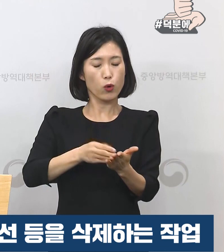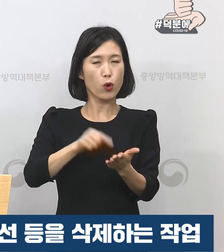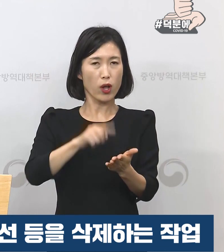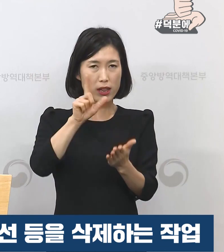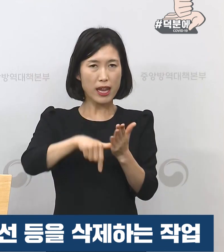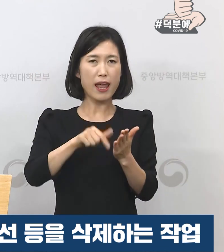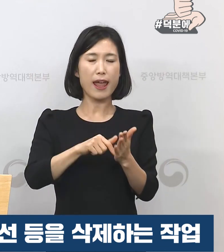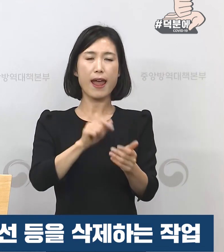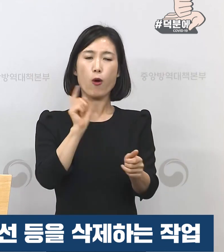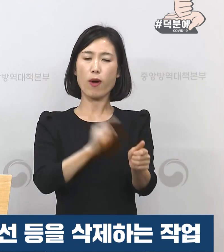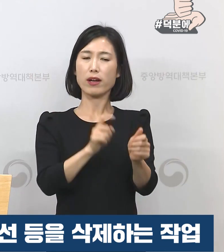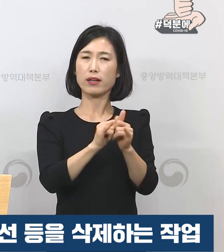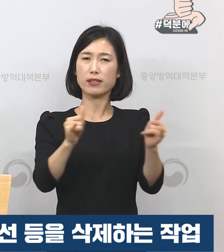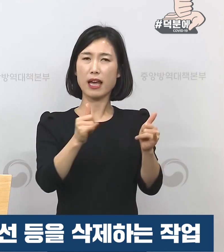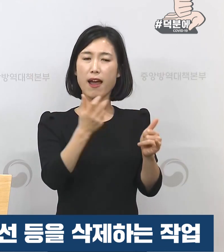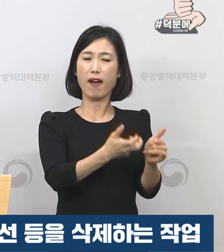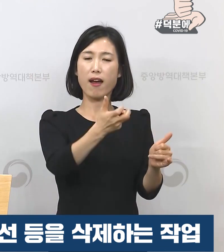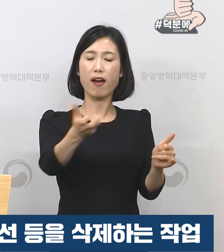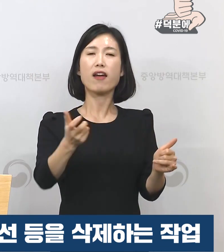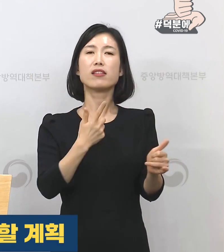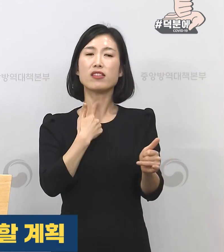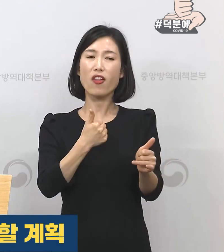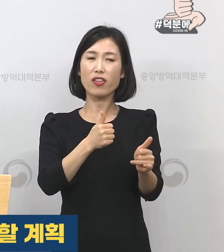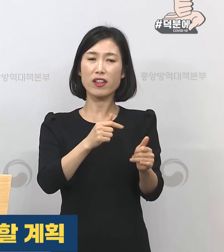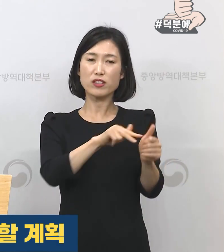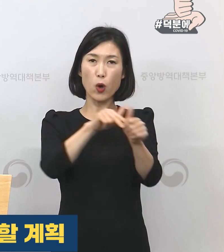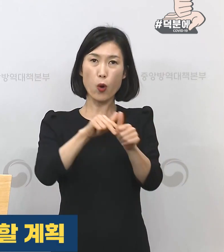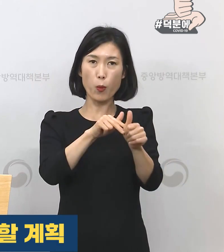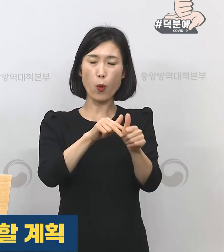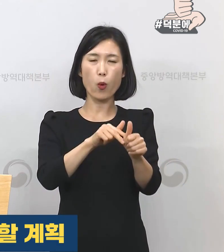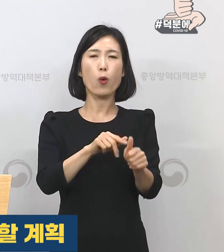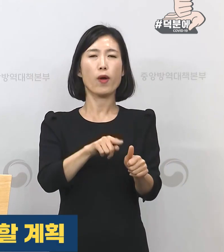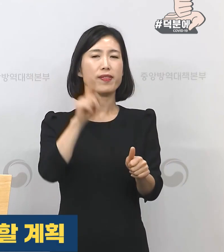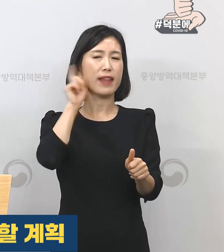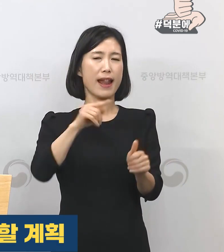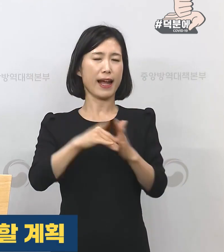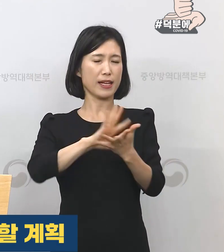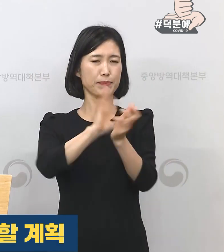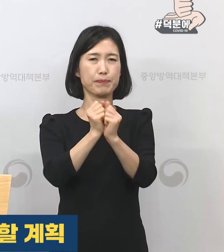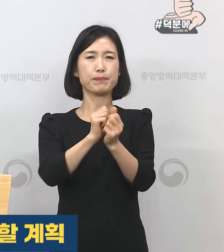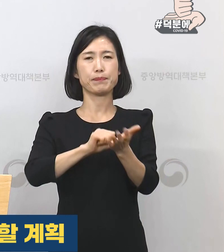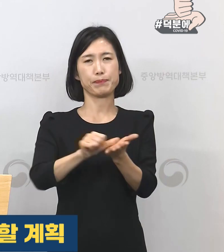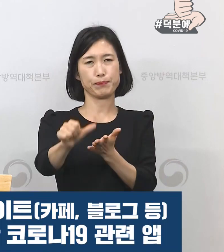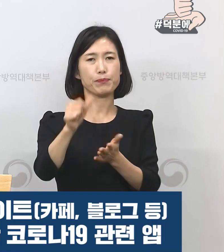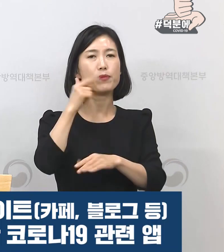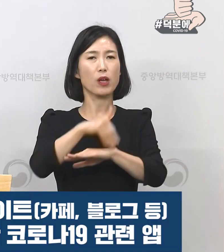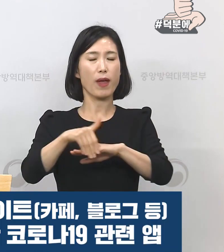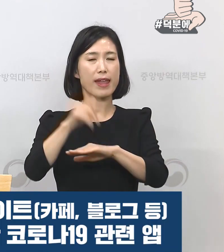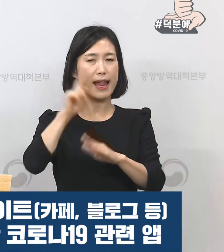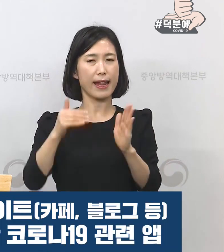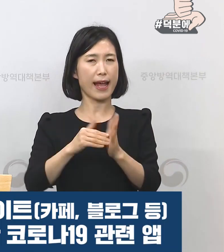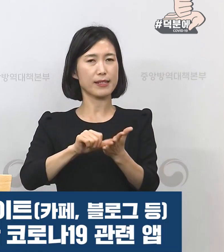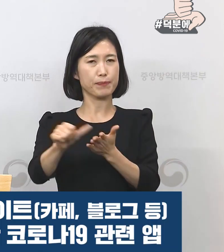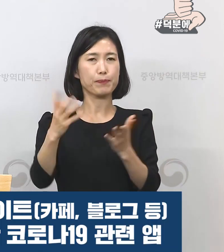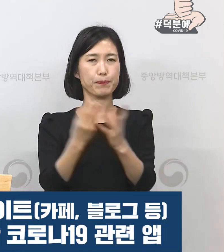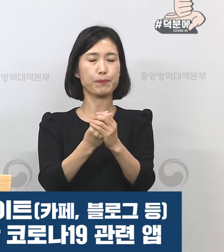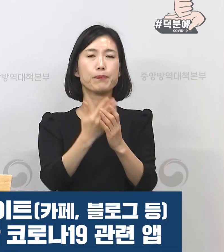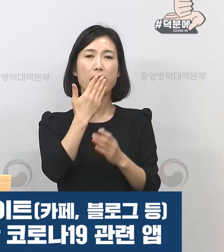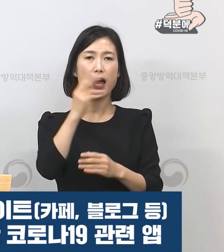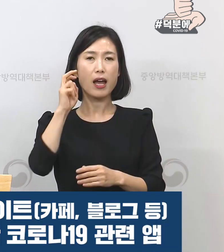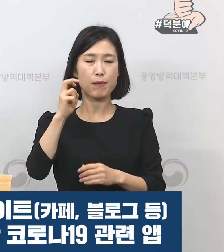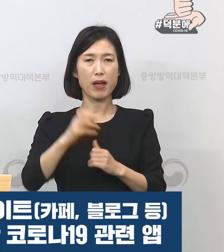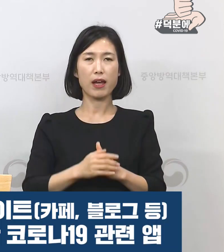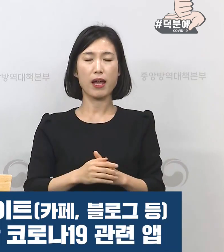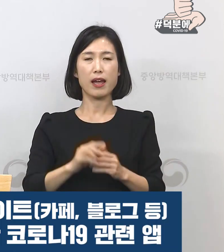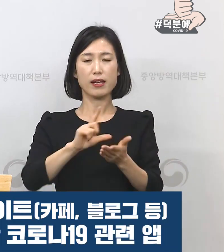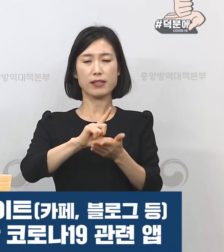확진자의 동선 등을 삭제하는 작업을 내일까지는 완료할 계획입니다. 각 지자체의